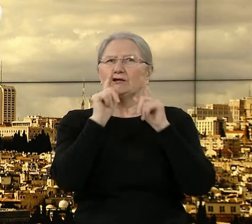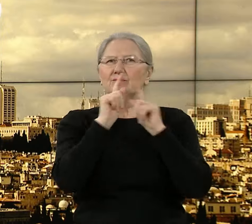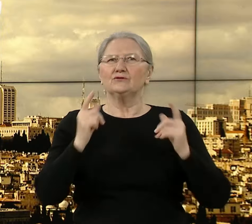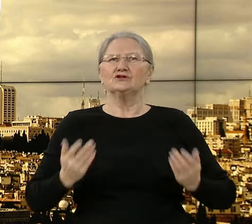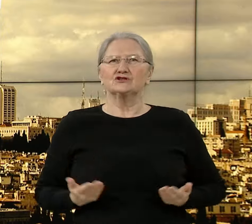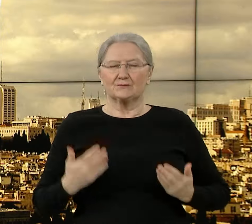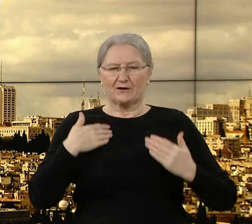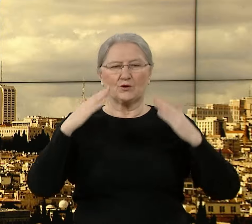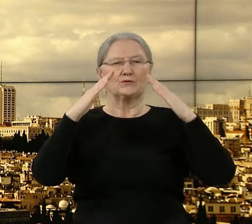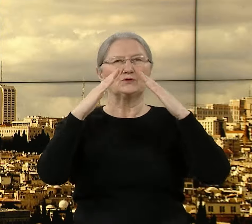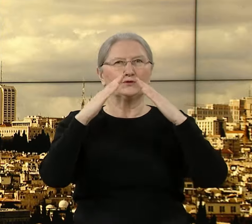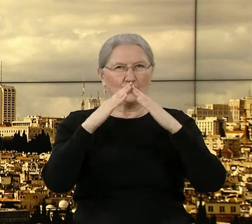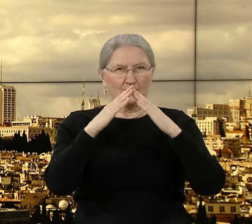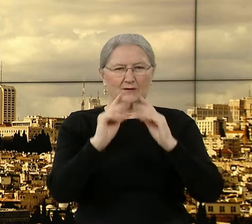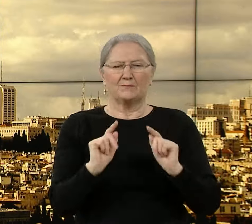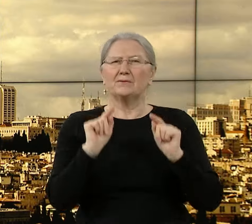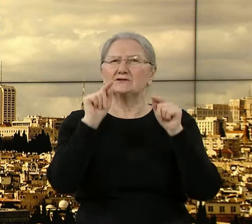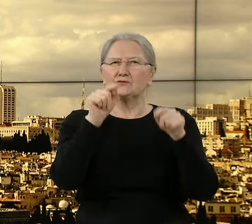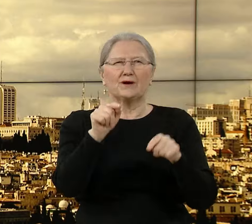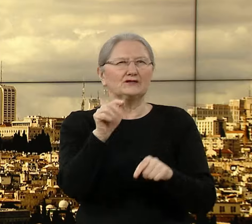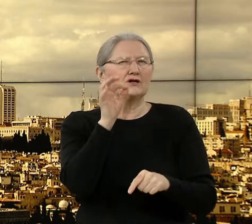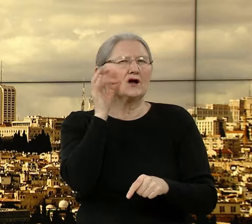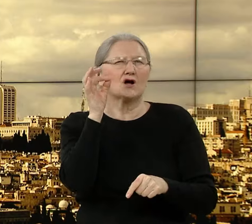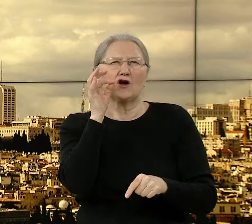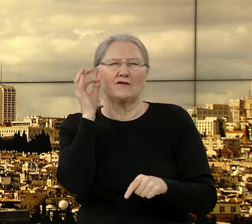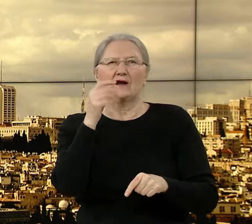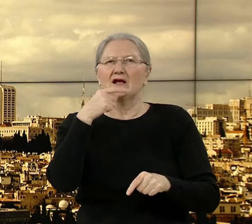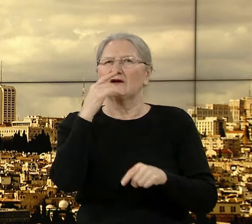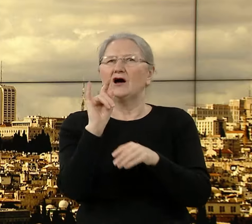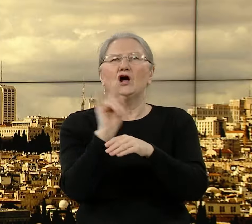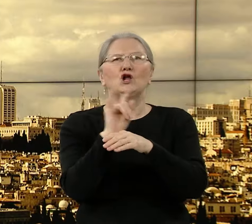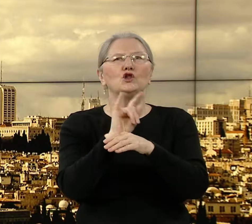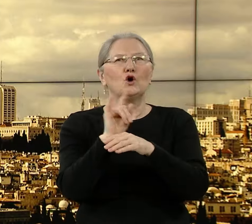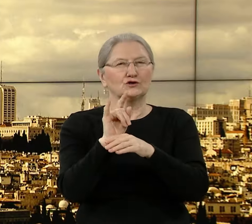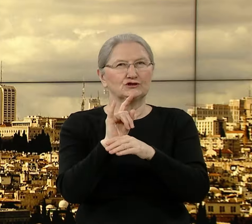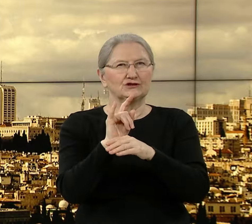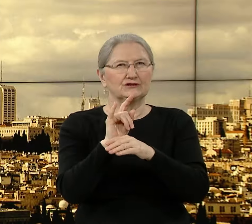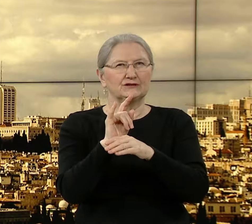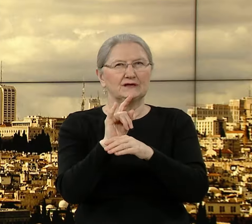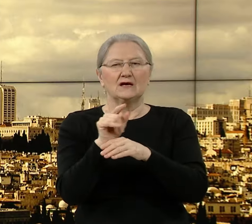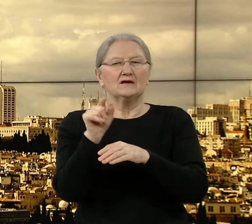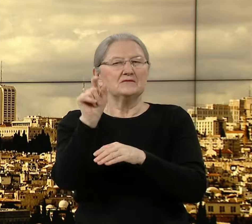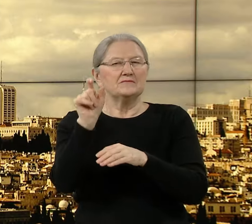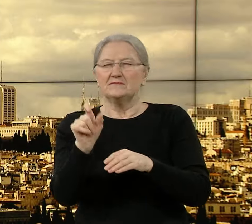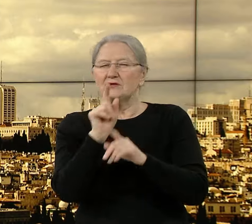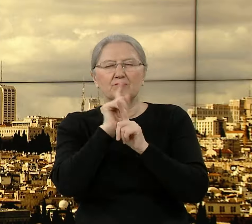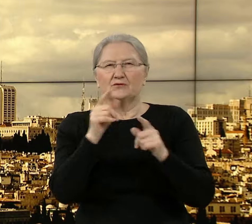Не будет жить в доме моём, Поступающий коварно, Говорящий ложь, Не останется пред